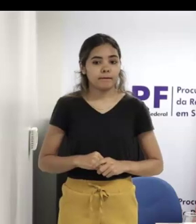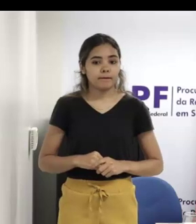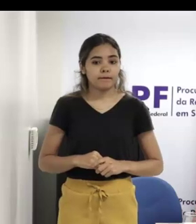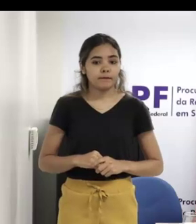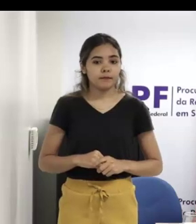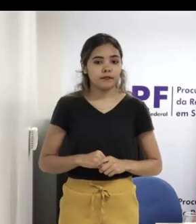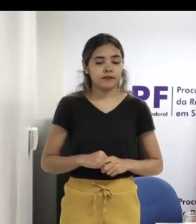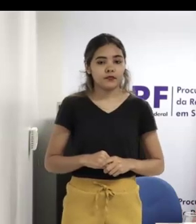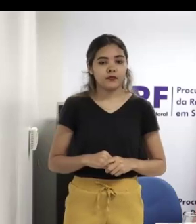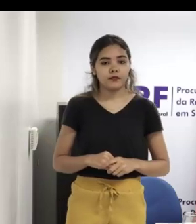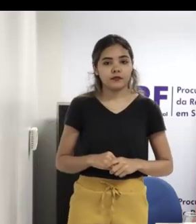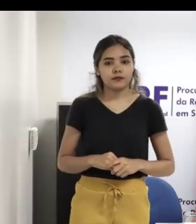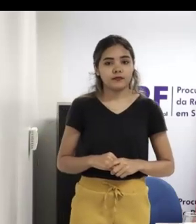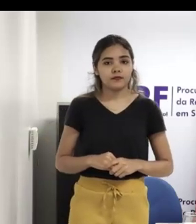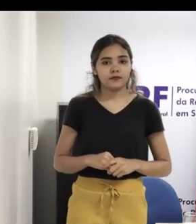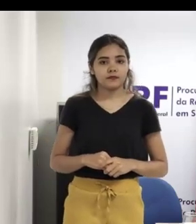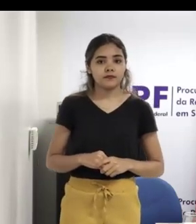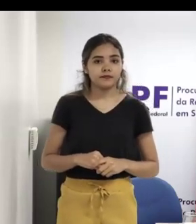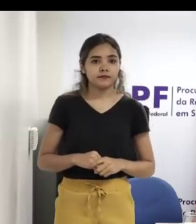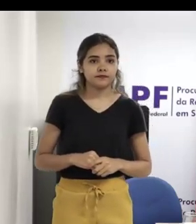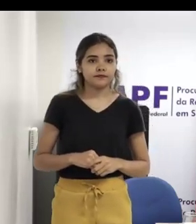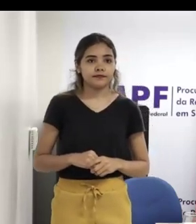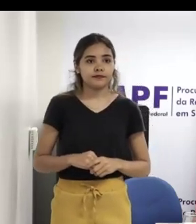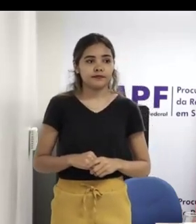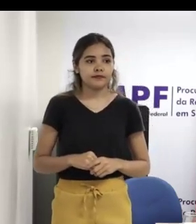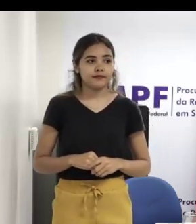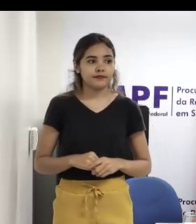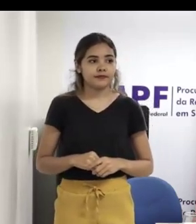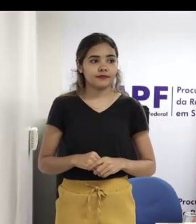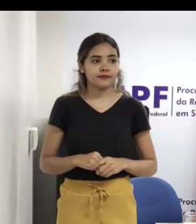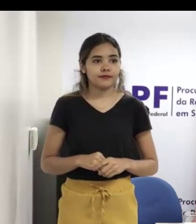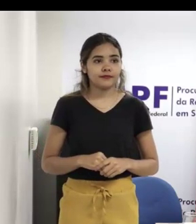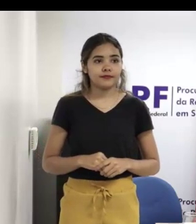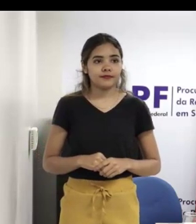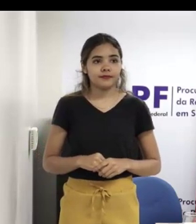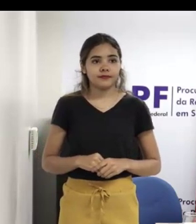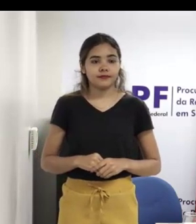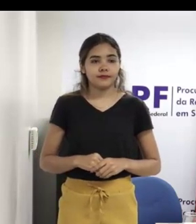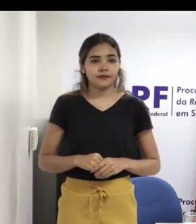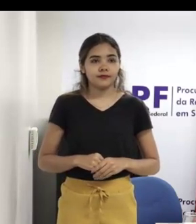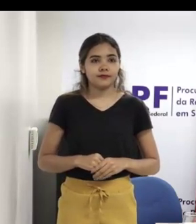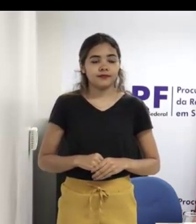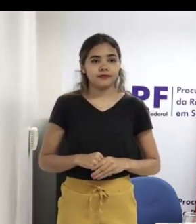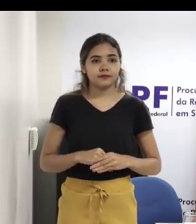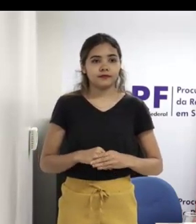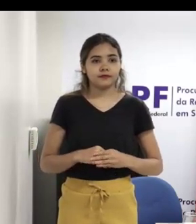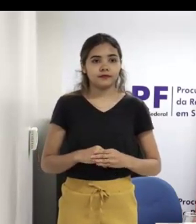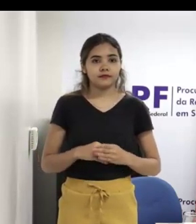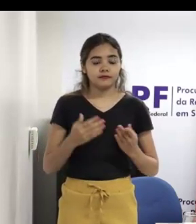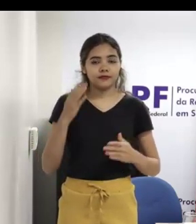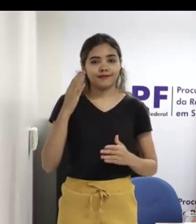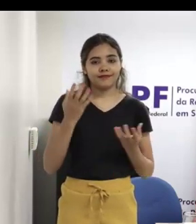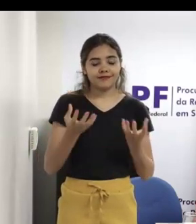prova dos perfis que foram apagados só para eu ter uma ideia porque existe por lei a obrigatoriedade desse